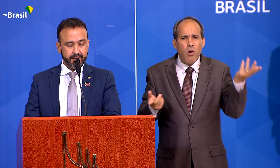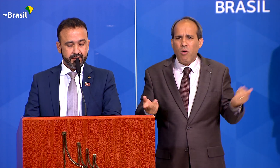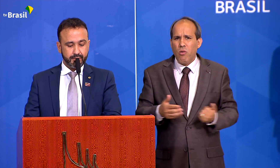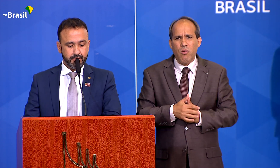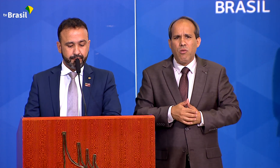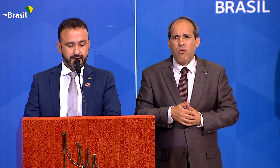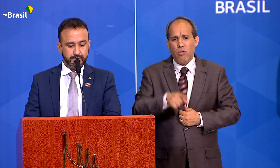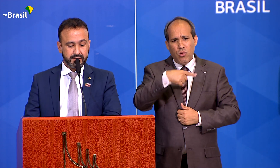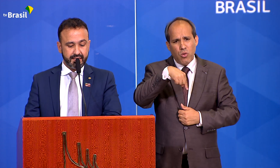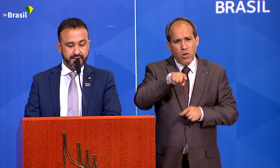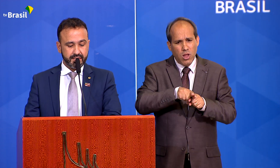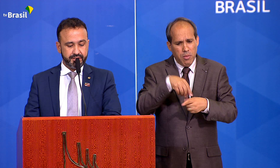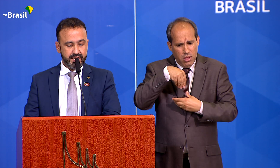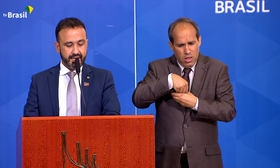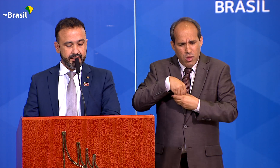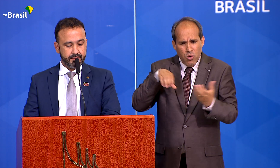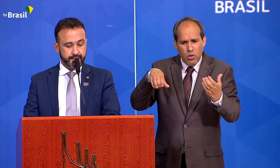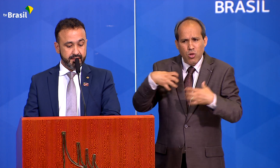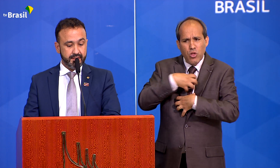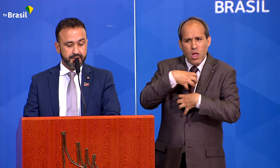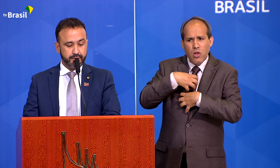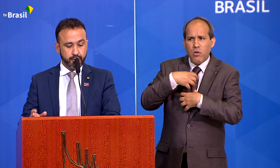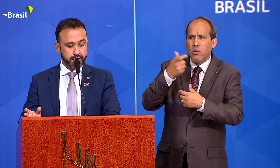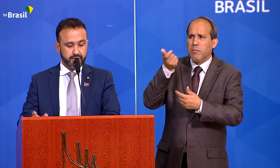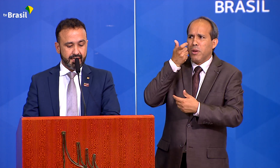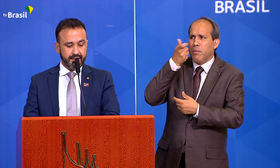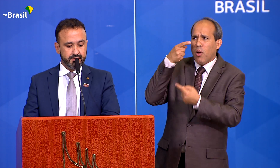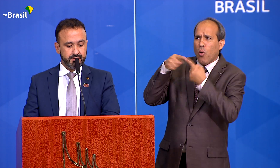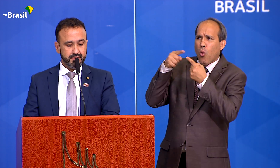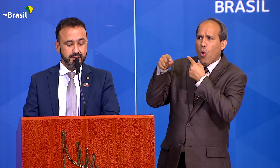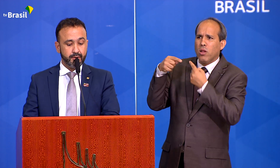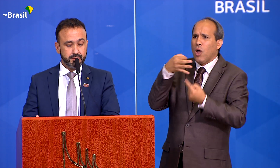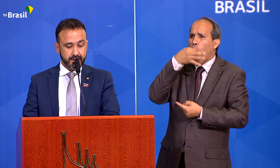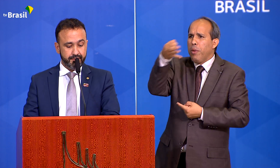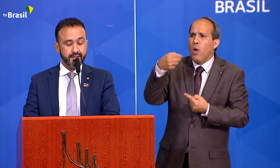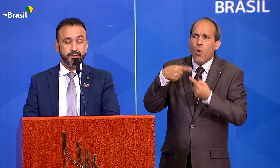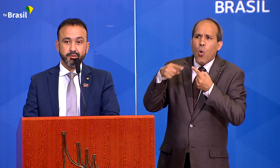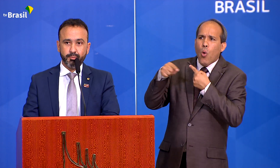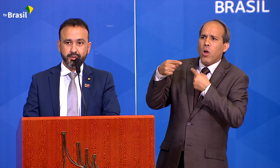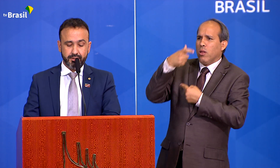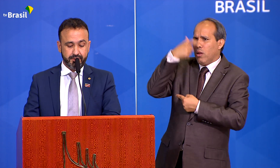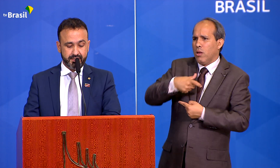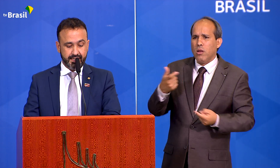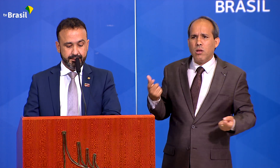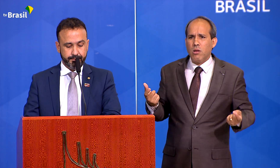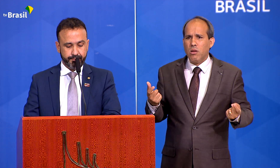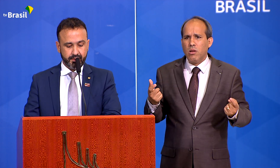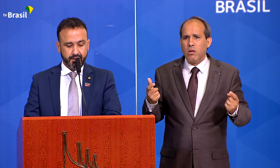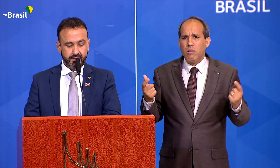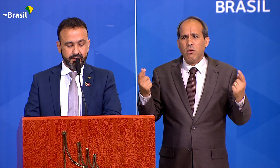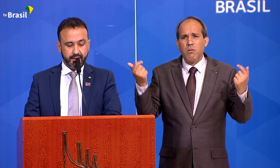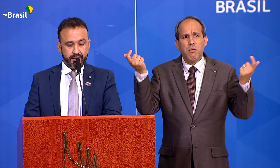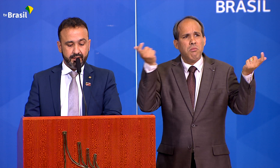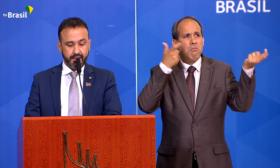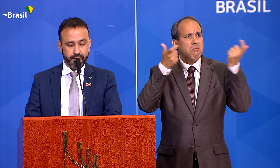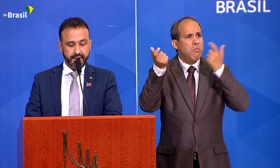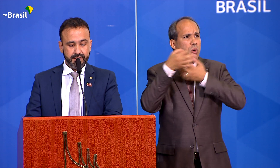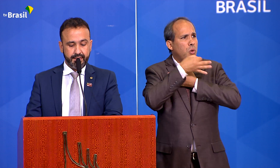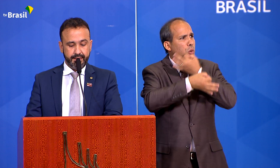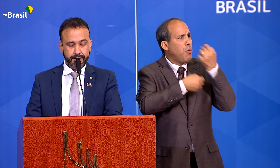também sofremos críticas de áreas vindas de todos os lados inclusive do Poder Judiciário